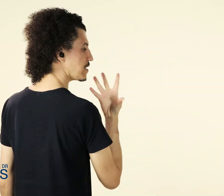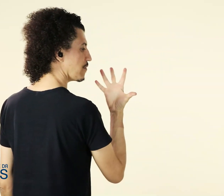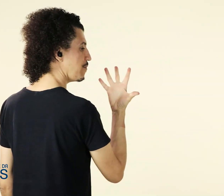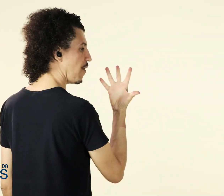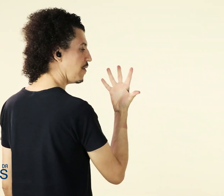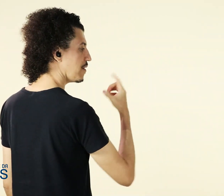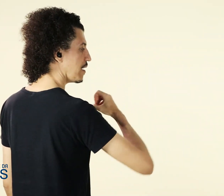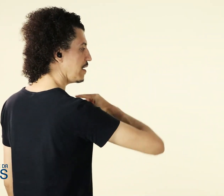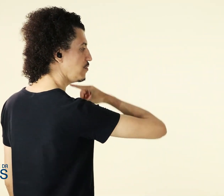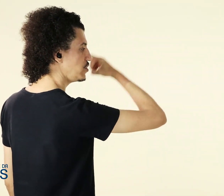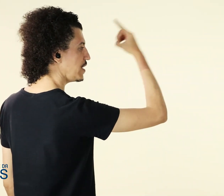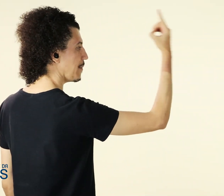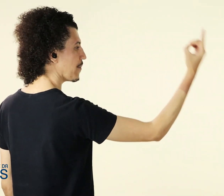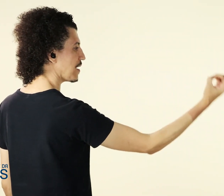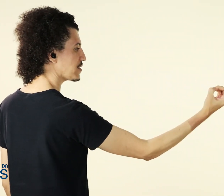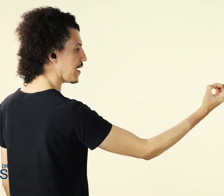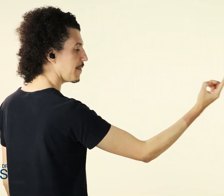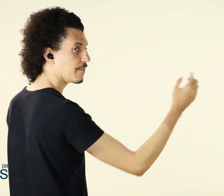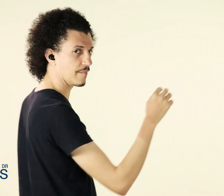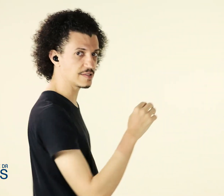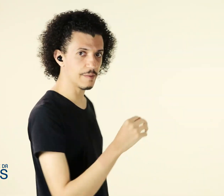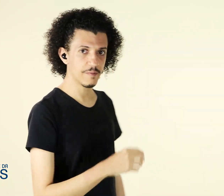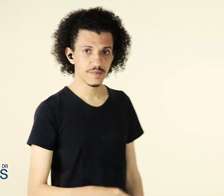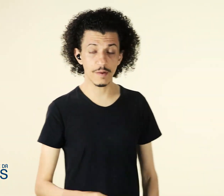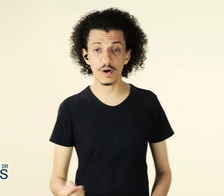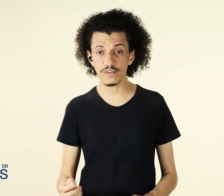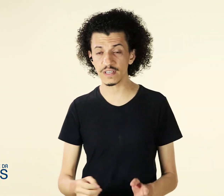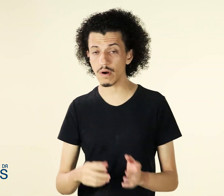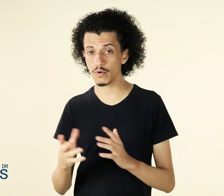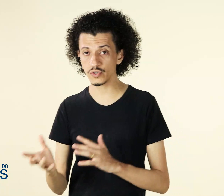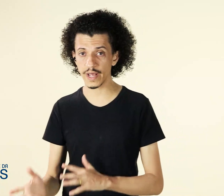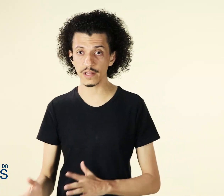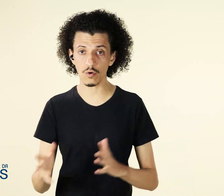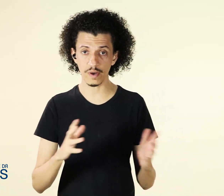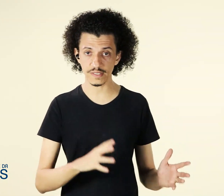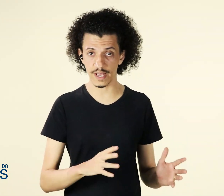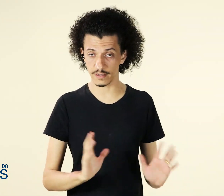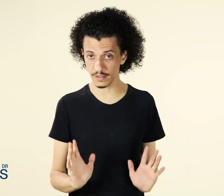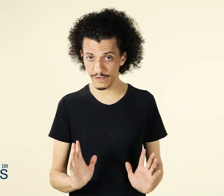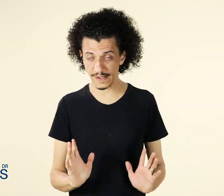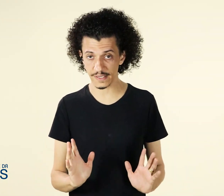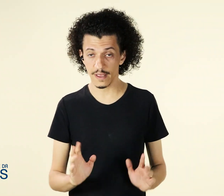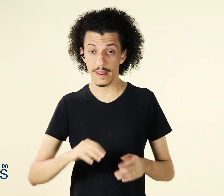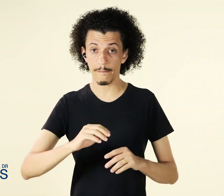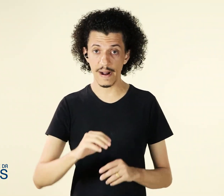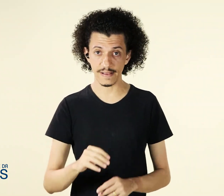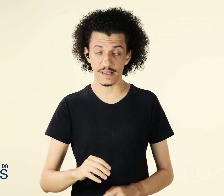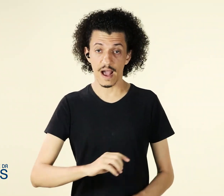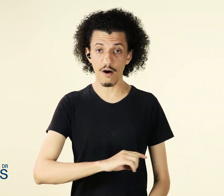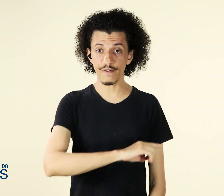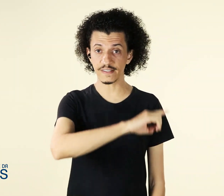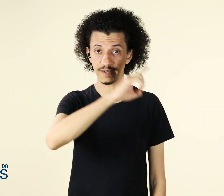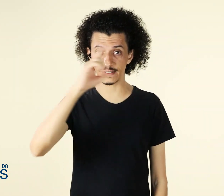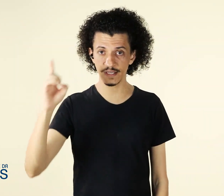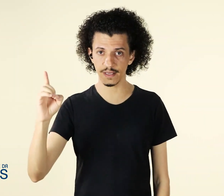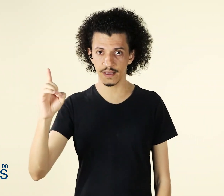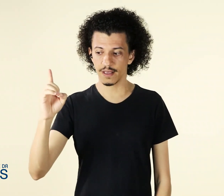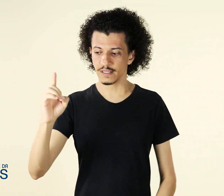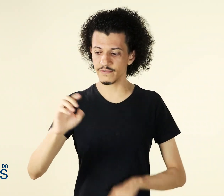o bom e o dia pro lado de cá. Percebe? Você pode fazer com a mão direita ou com a esquerda, tanto faz. Mas, ao fazer assim, se você